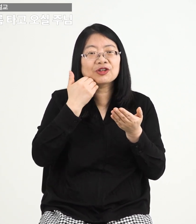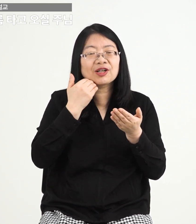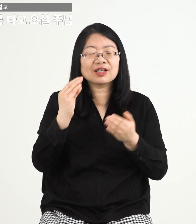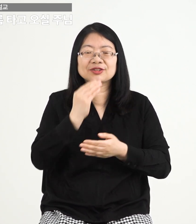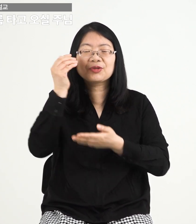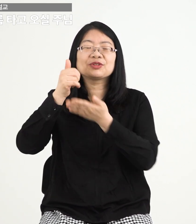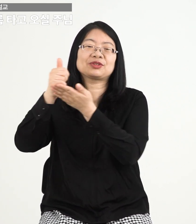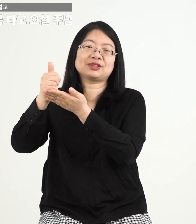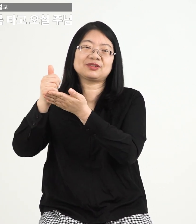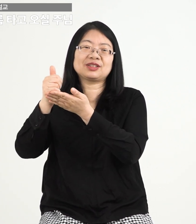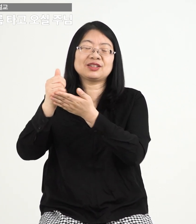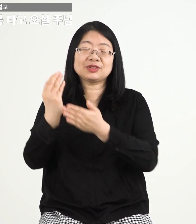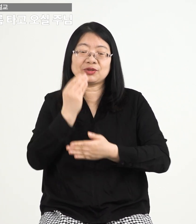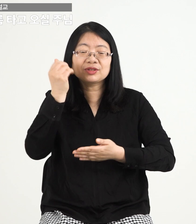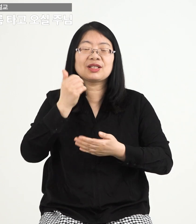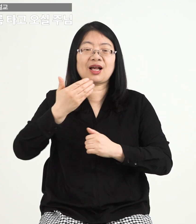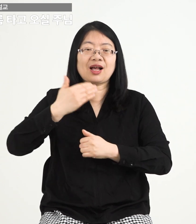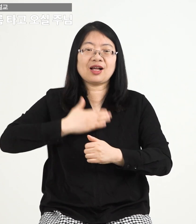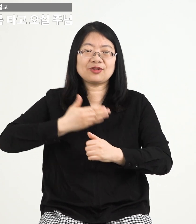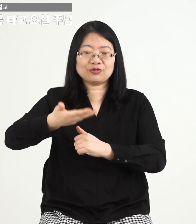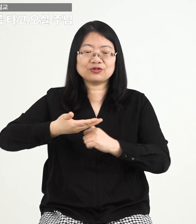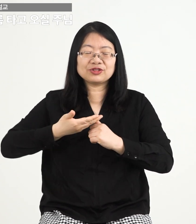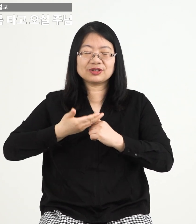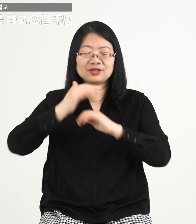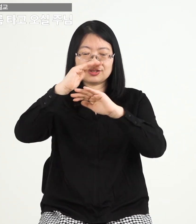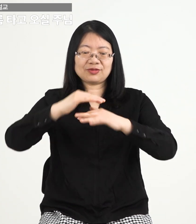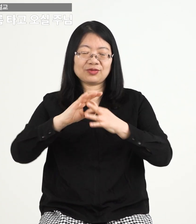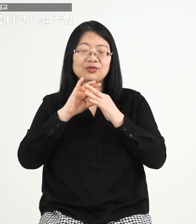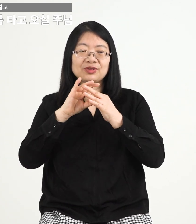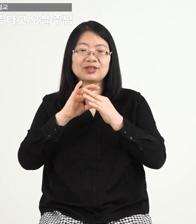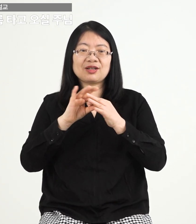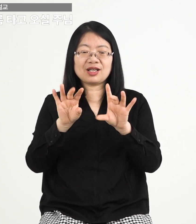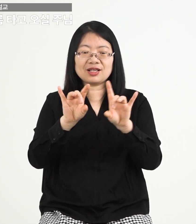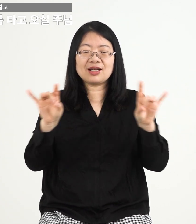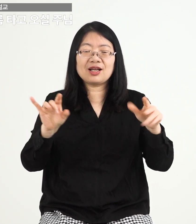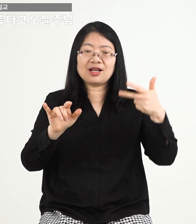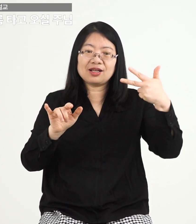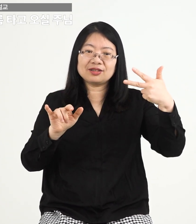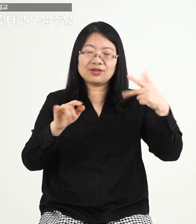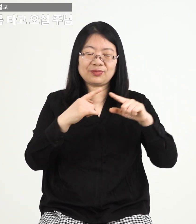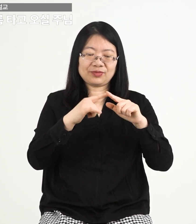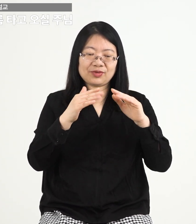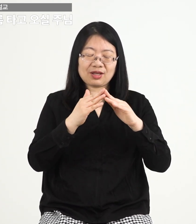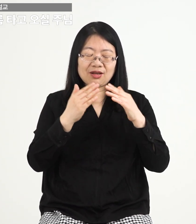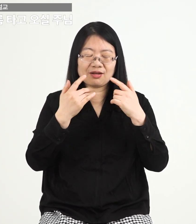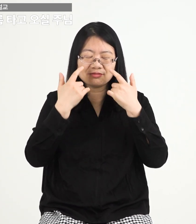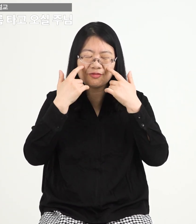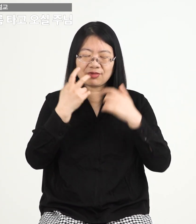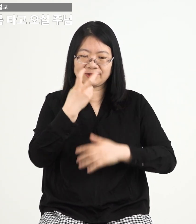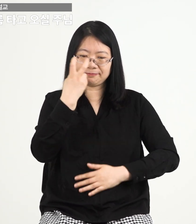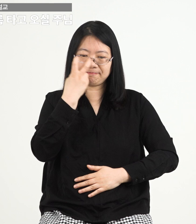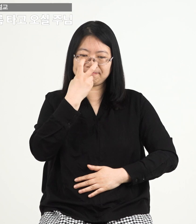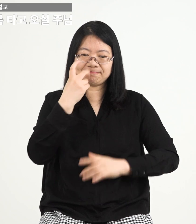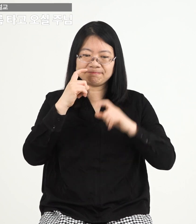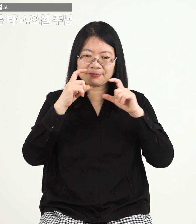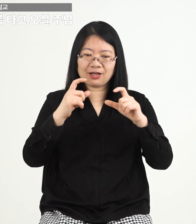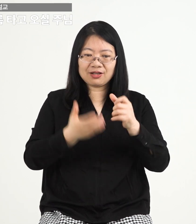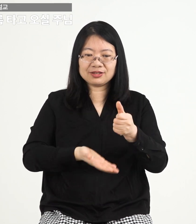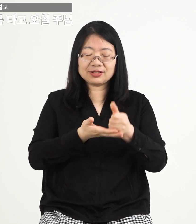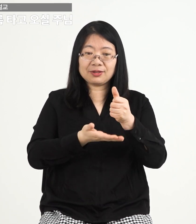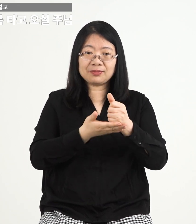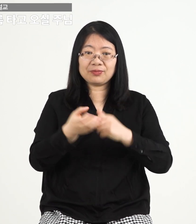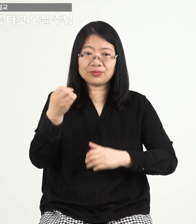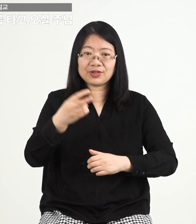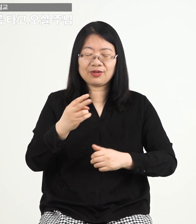풀어주시는 내용을 통해서 각 7교회가 정확한 진단과